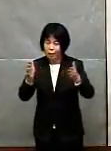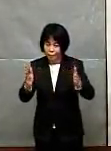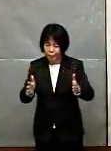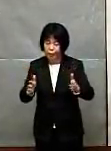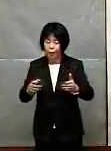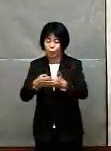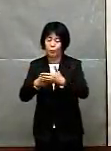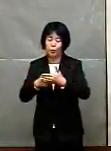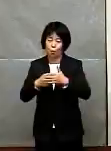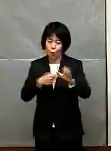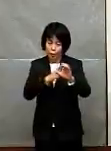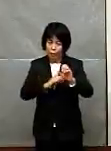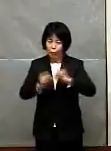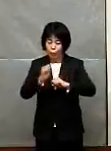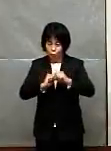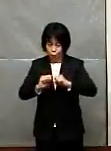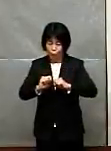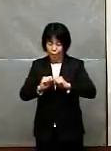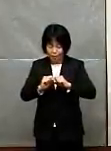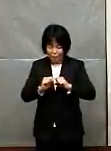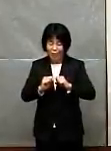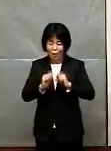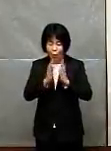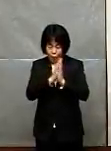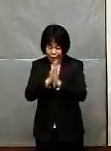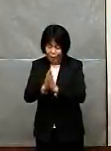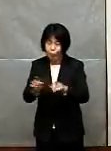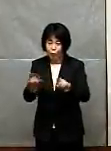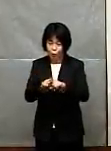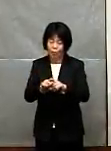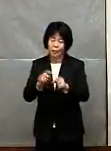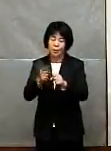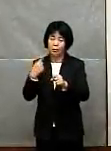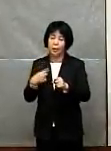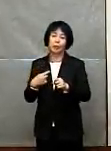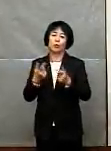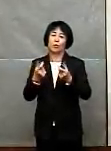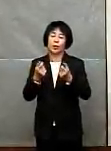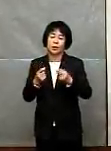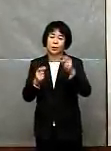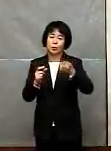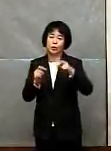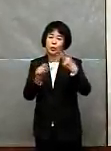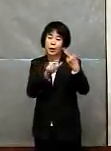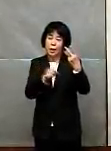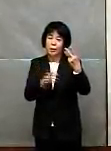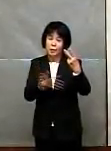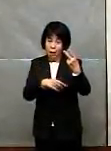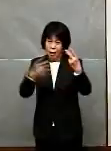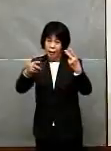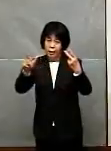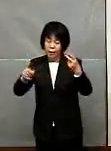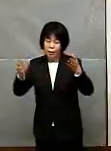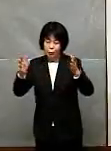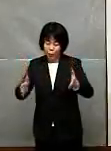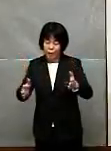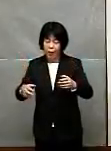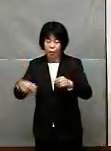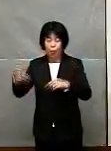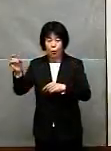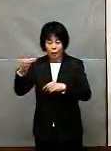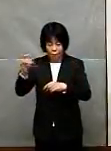ネの取り組みを呼びかけることとし、昨年度同様12月から2月までの電気使用量